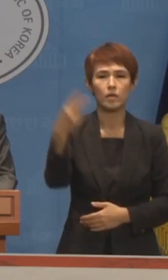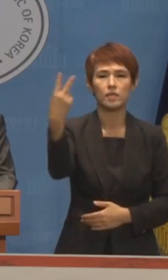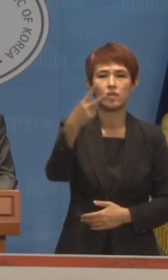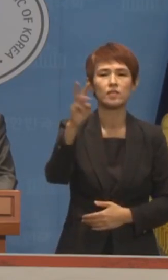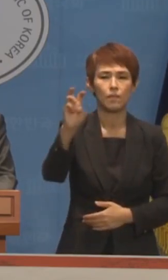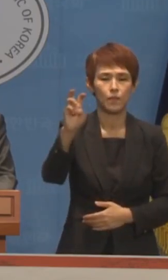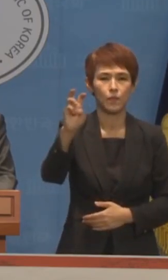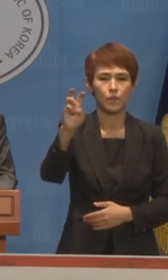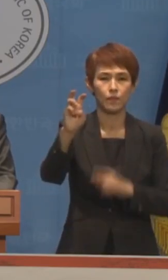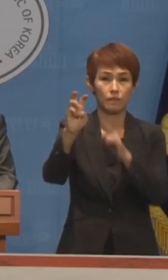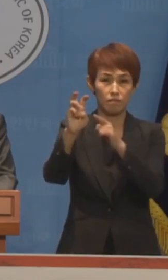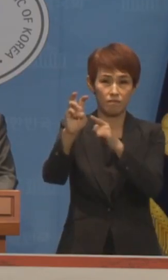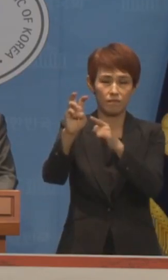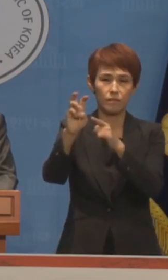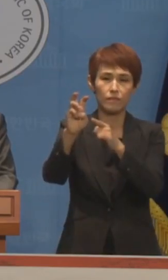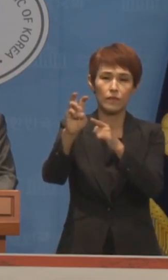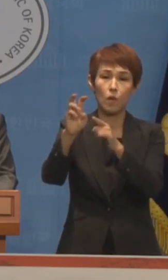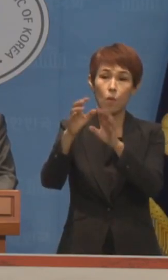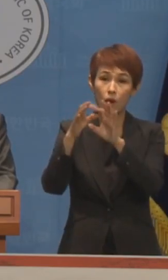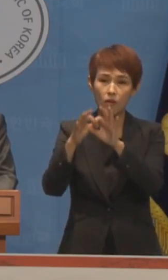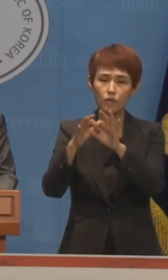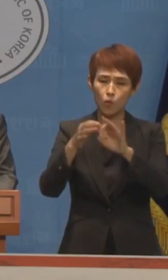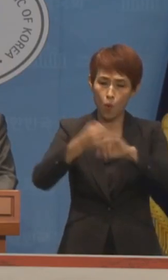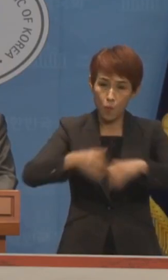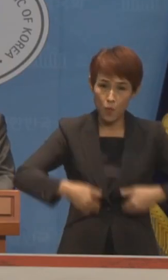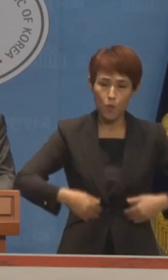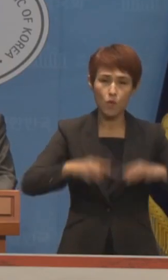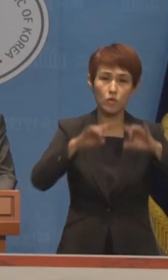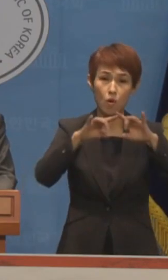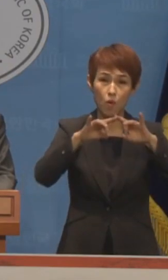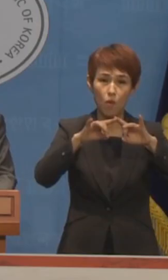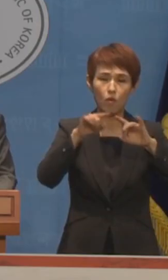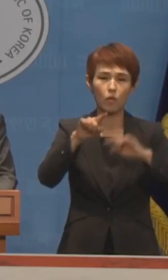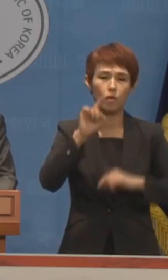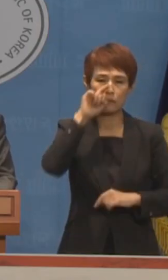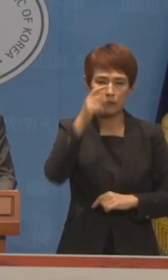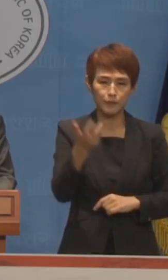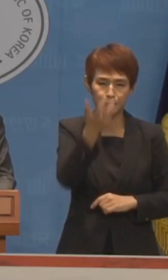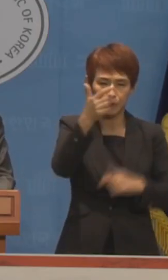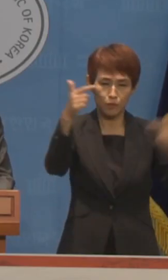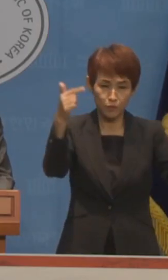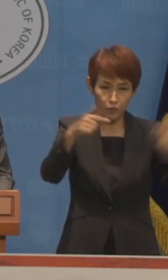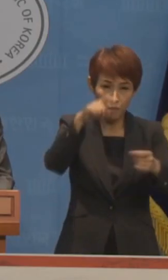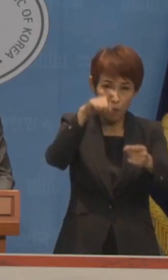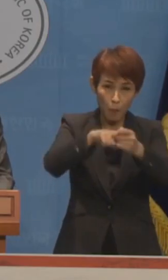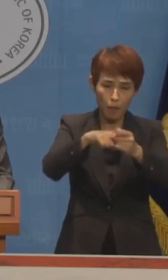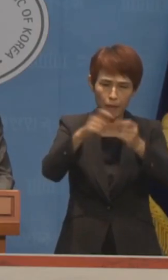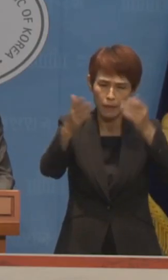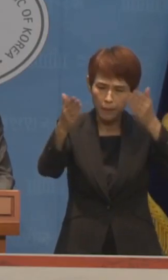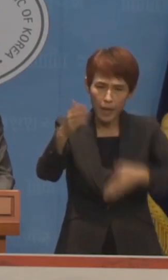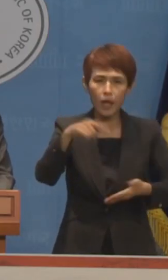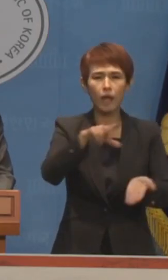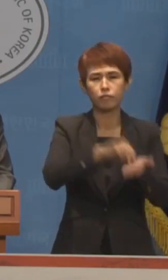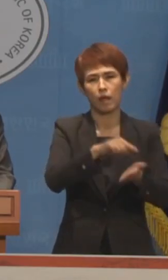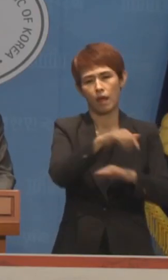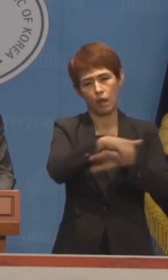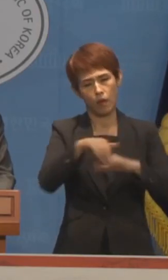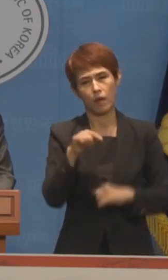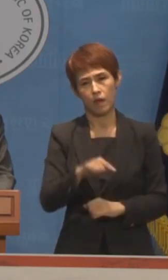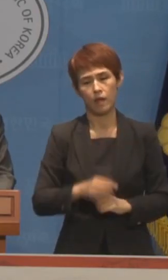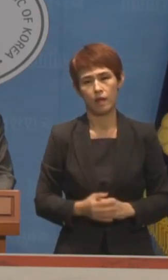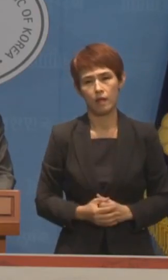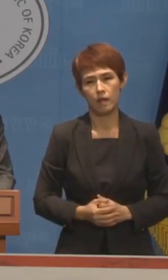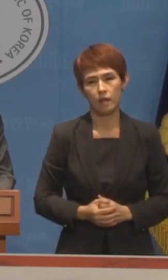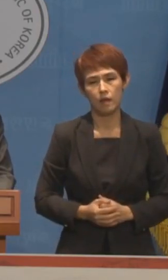NDC 달성에 필수적인 전력 분야 온실가스 감축 목표에 미달하는 계획입니다. 국제사회